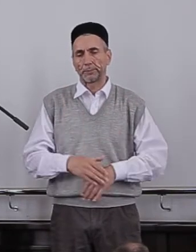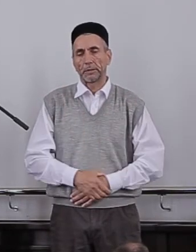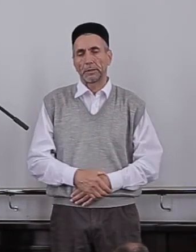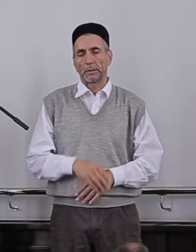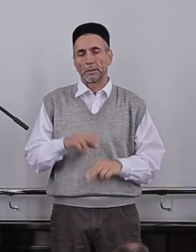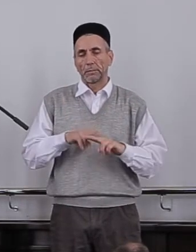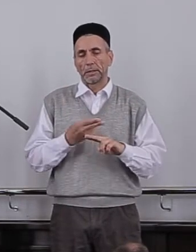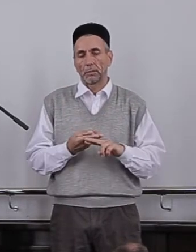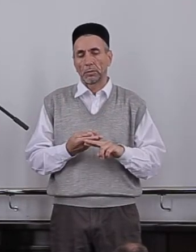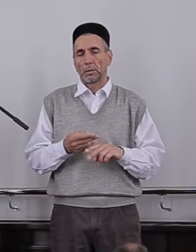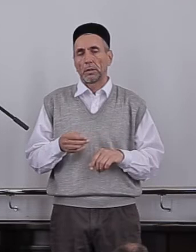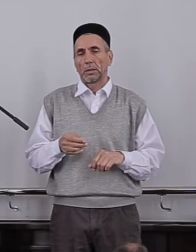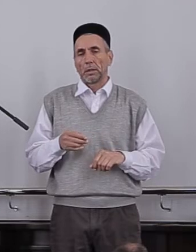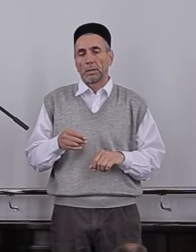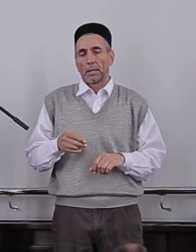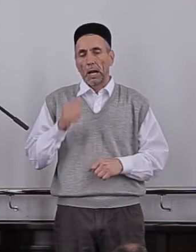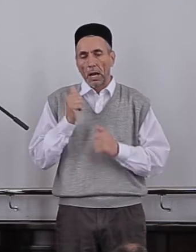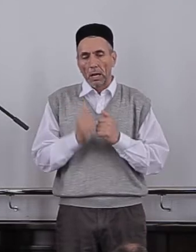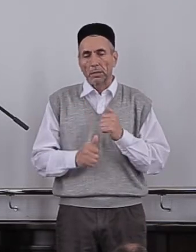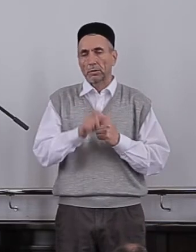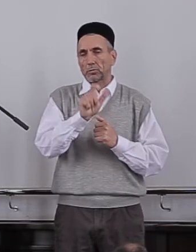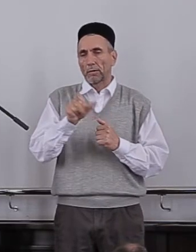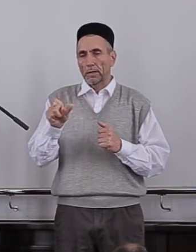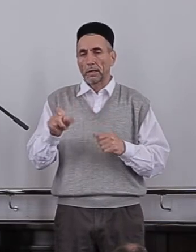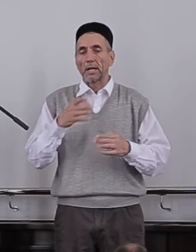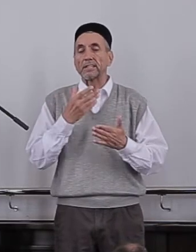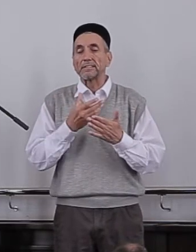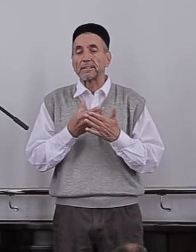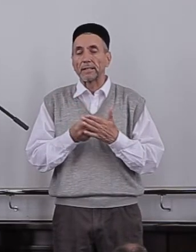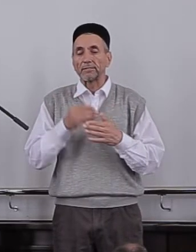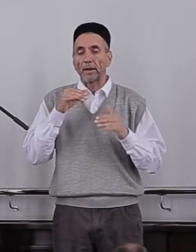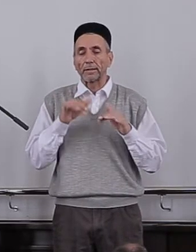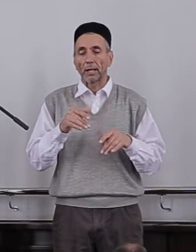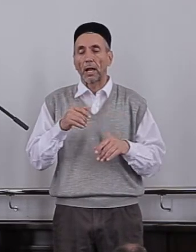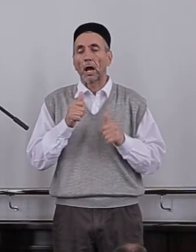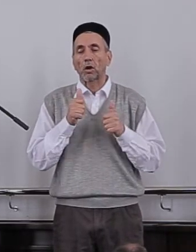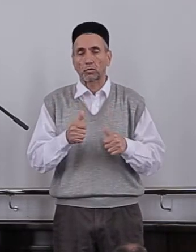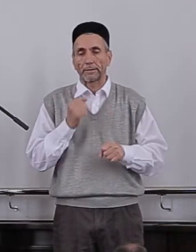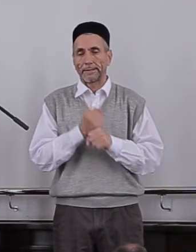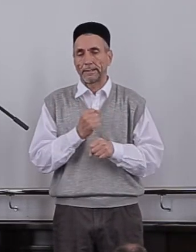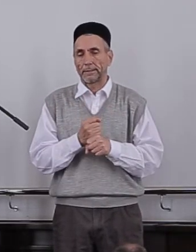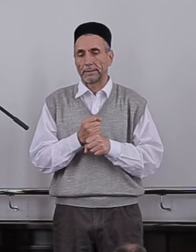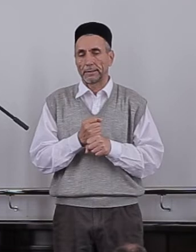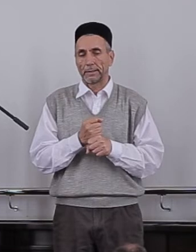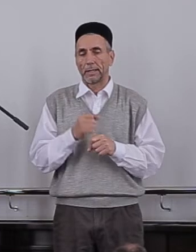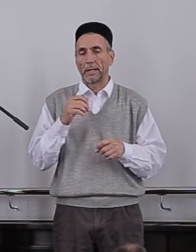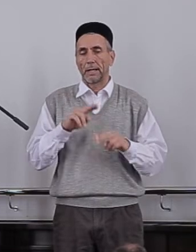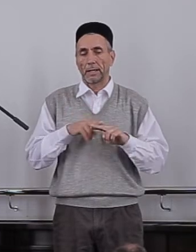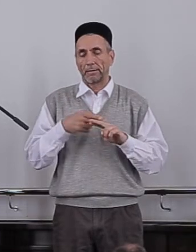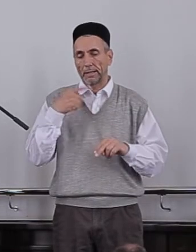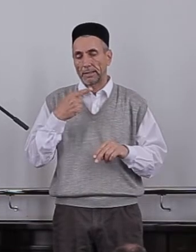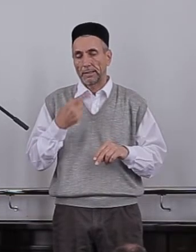сәбәпле? Менә инде һәр бер кеше үз эшен яхшы эшләргә тиеш. Һәр даим шуны әйтәбез бит